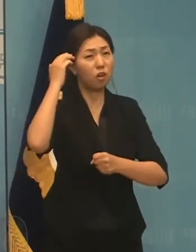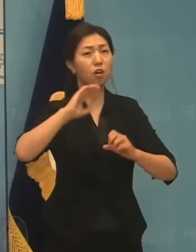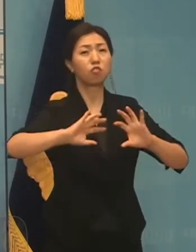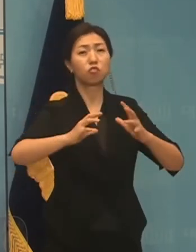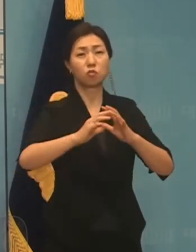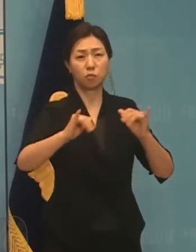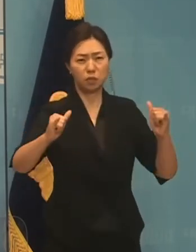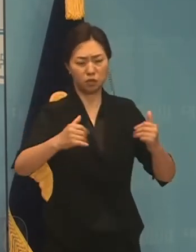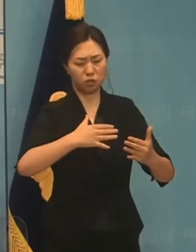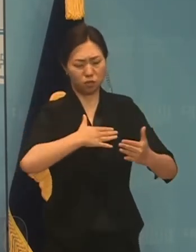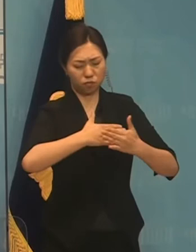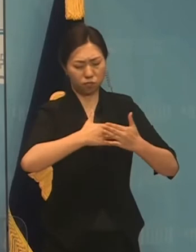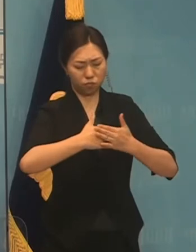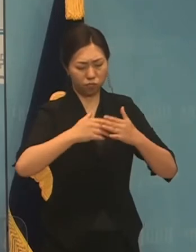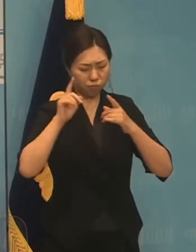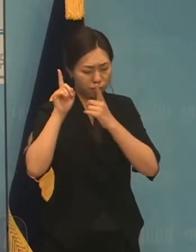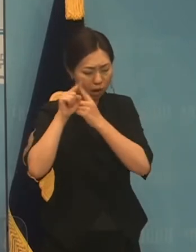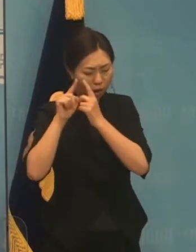있습니다.